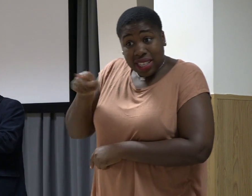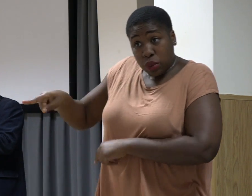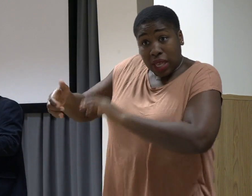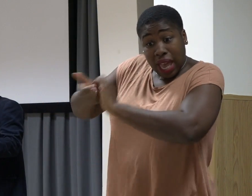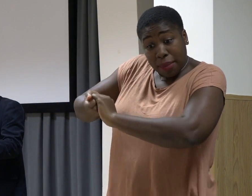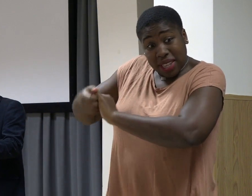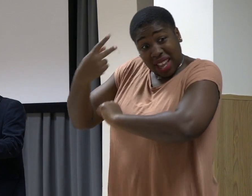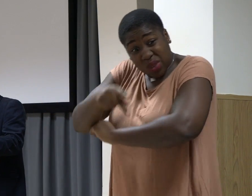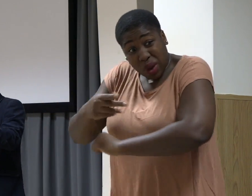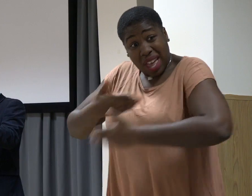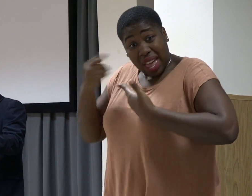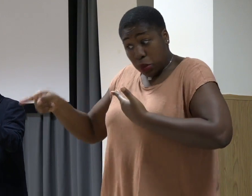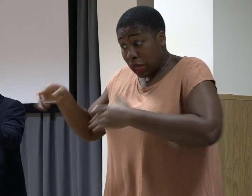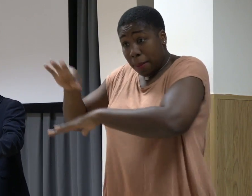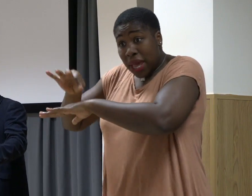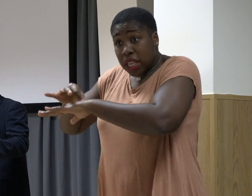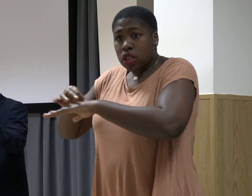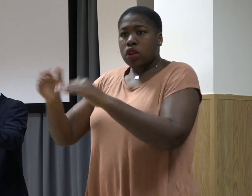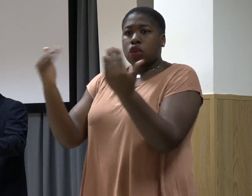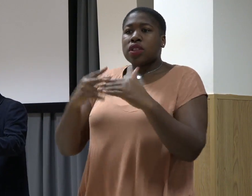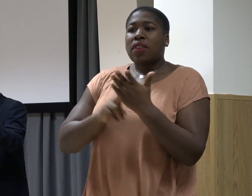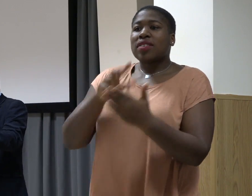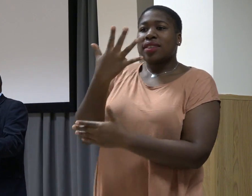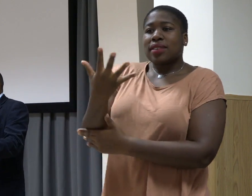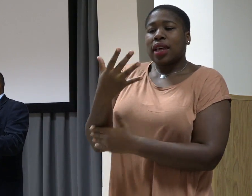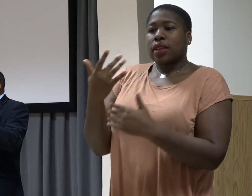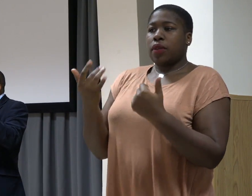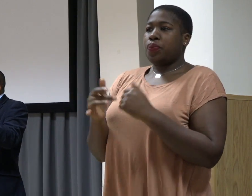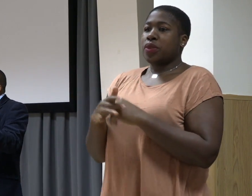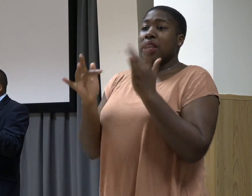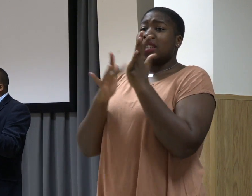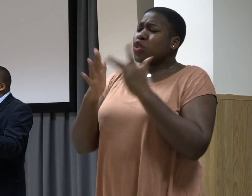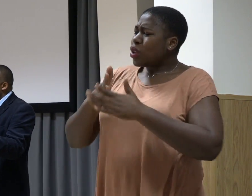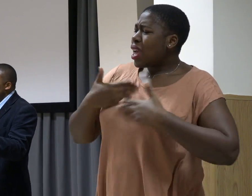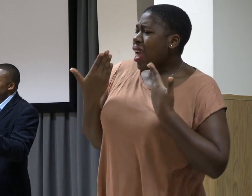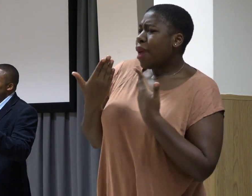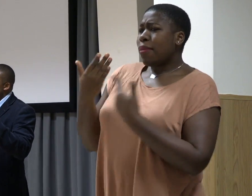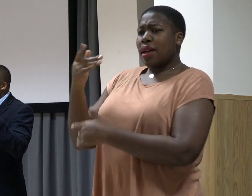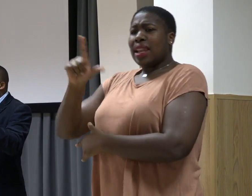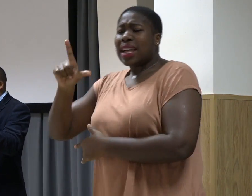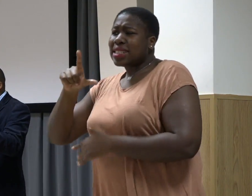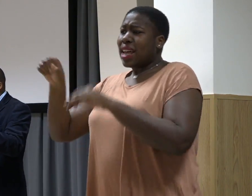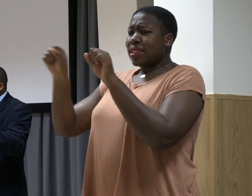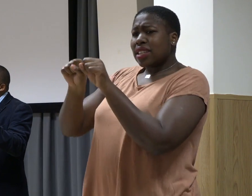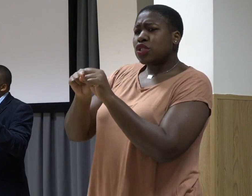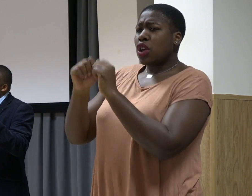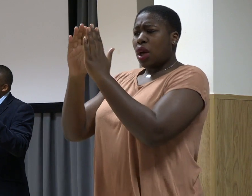Et au verset 5, « Or Jésus aimait Marthe et sa sœur et Lazare. » Donc c'est une famille que Jésus aimait. Il y avait une certaine